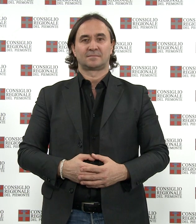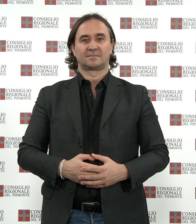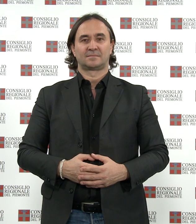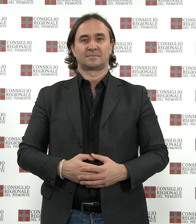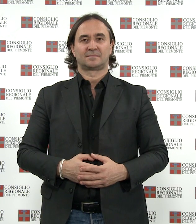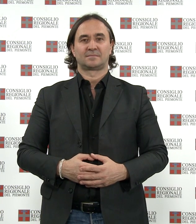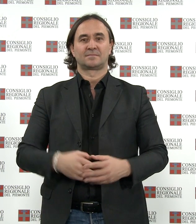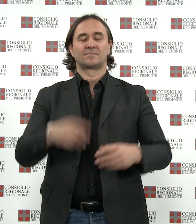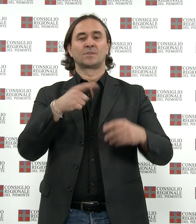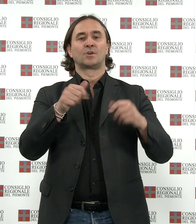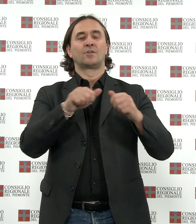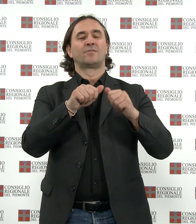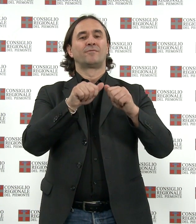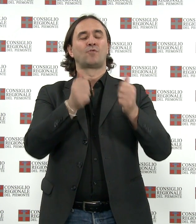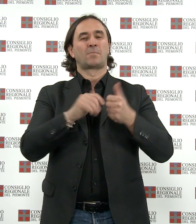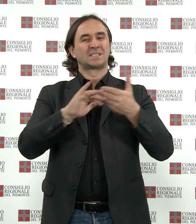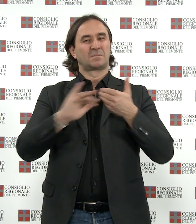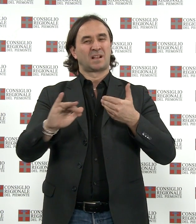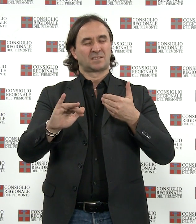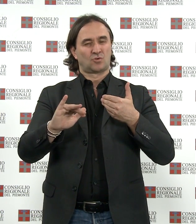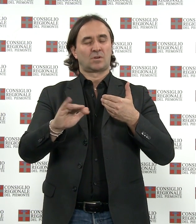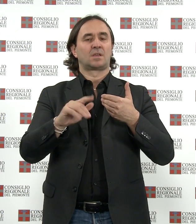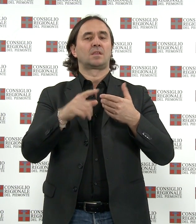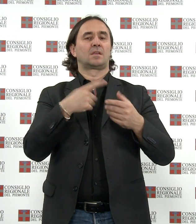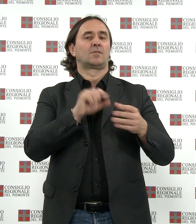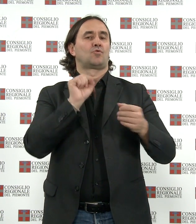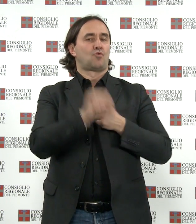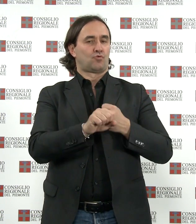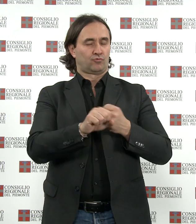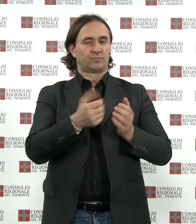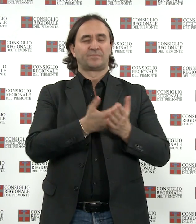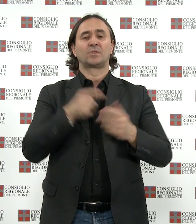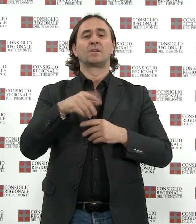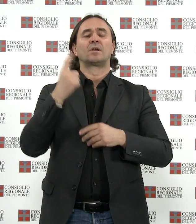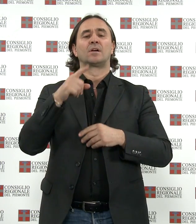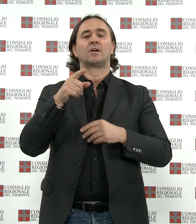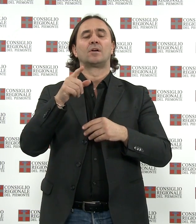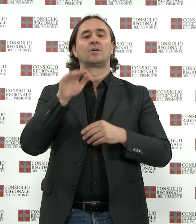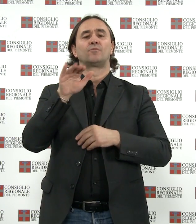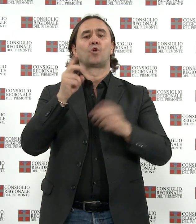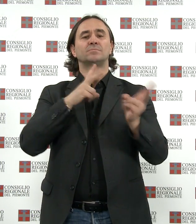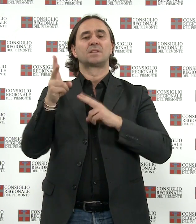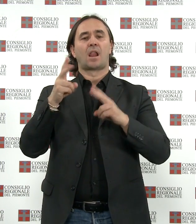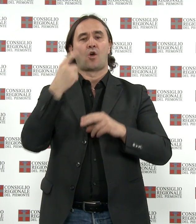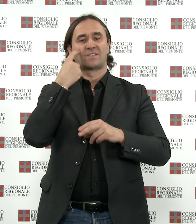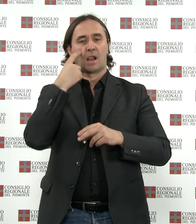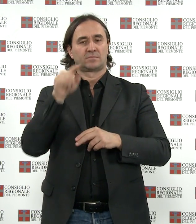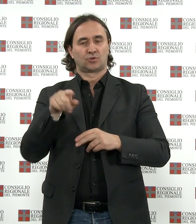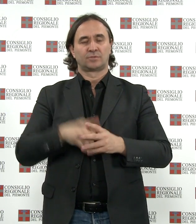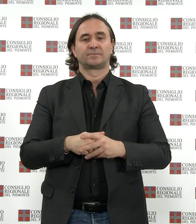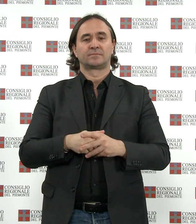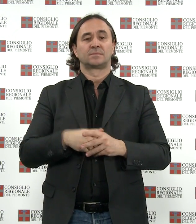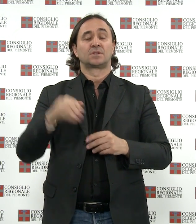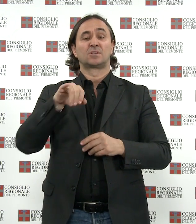contro ogni forma di discriminazione. Il futuro dell'ospedale oftalmico. Just the Woman I